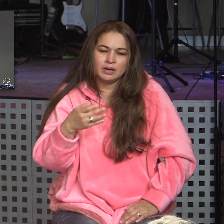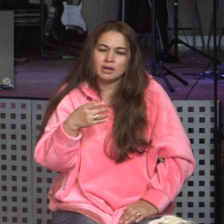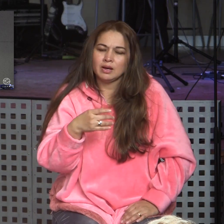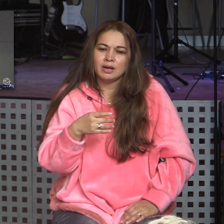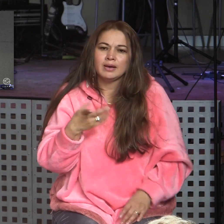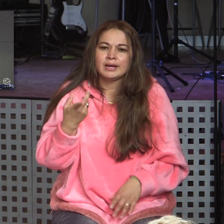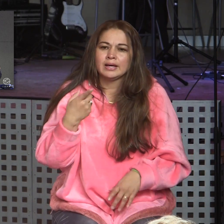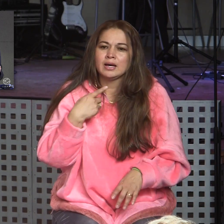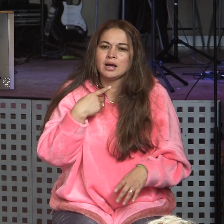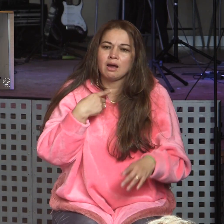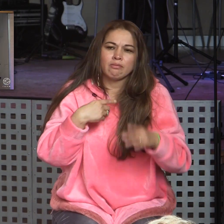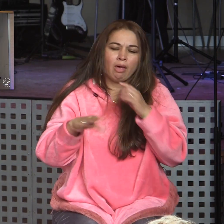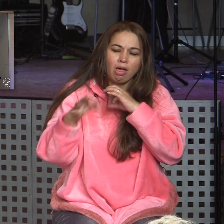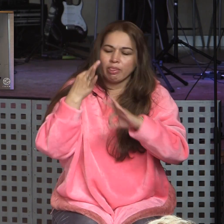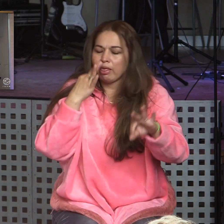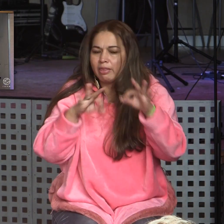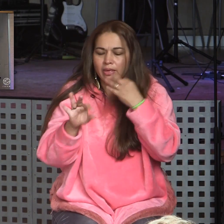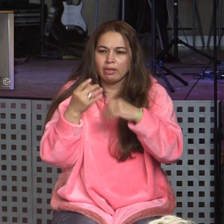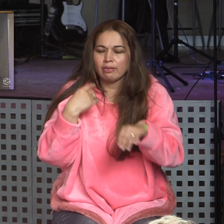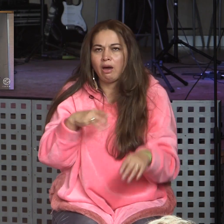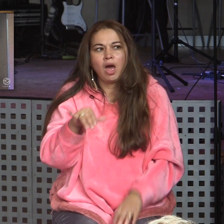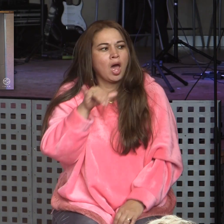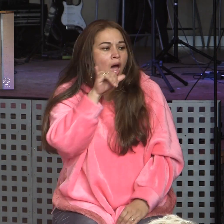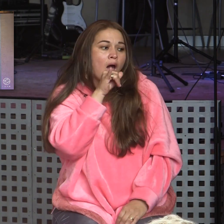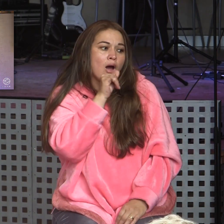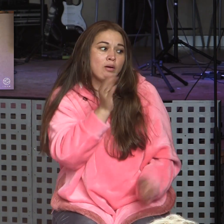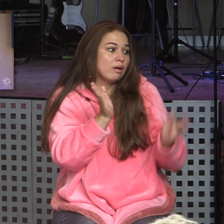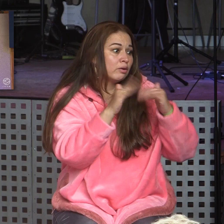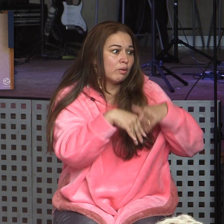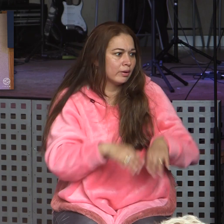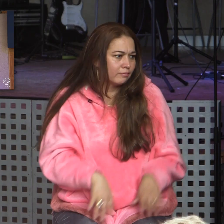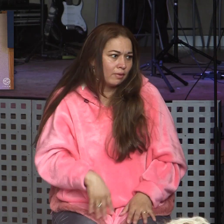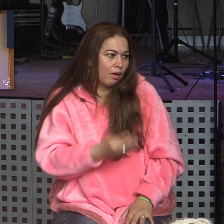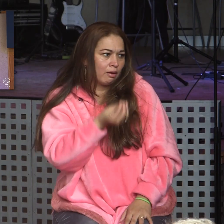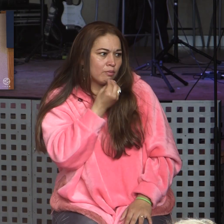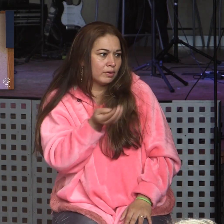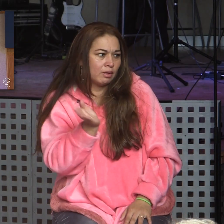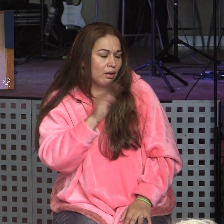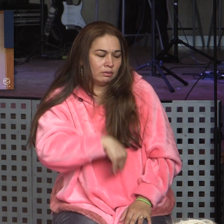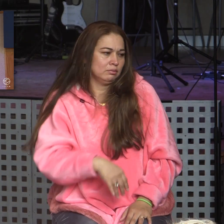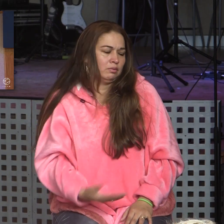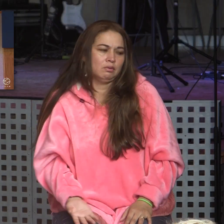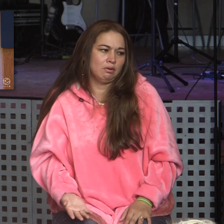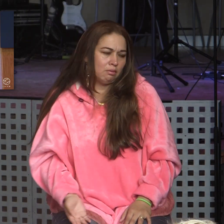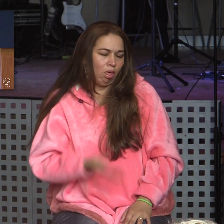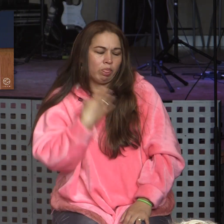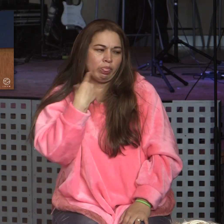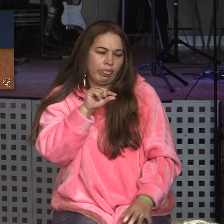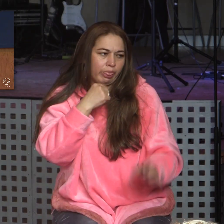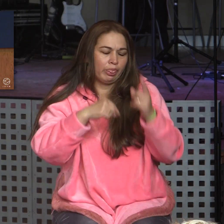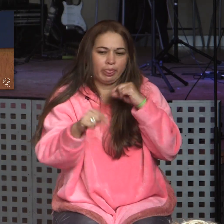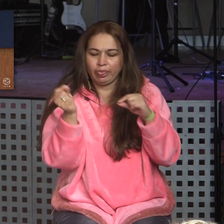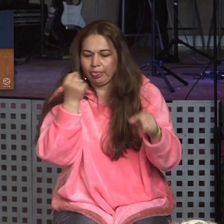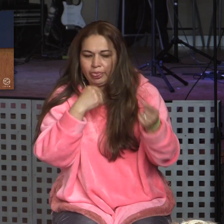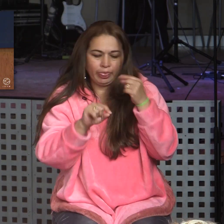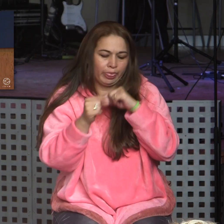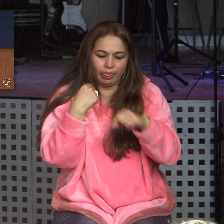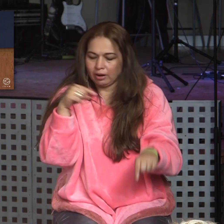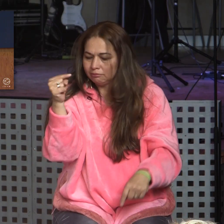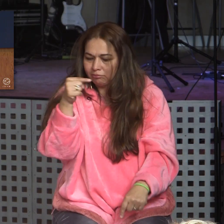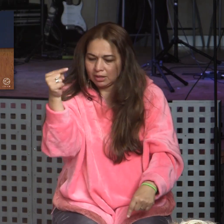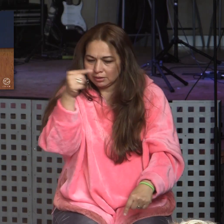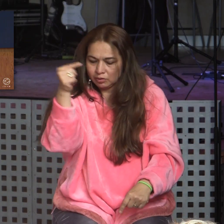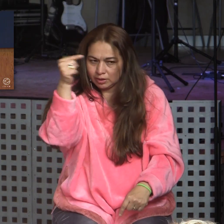que veían era, no tenemos agua, no tenemos comida. Y miraban